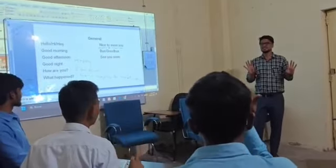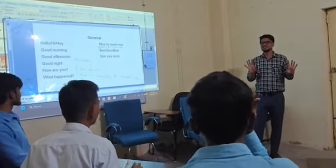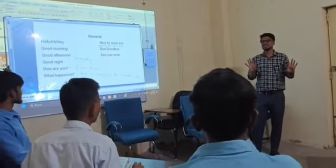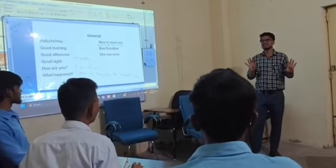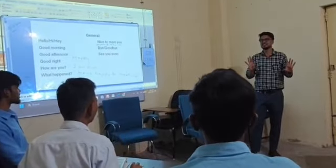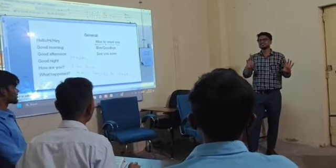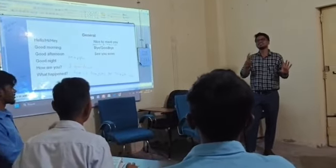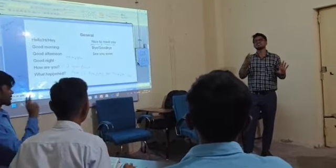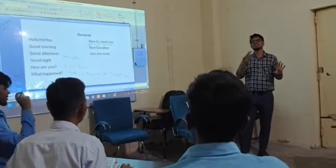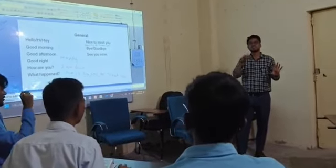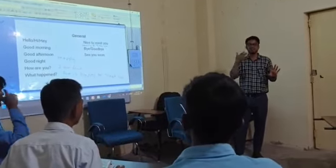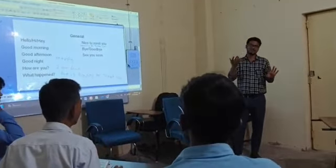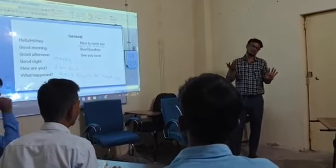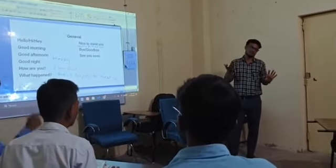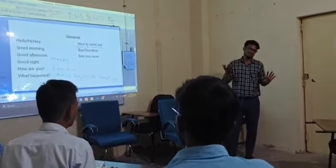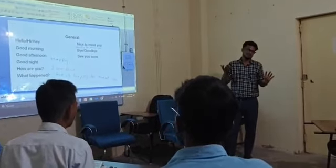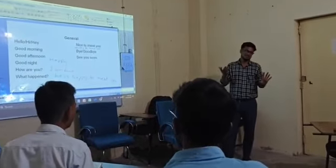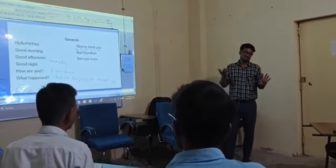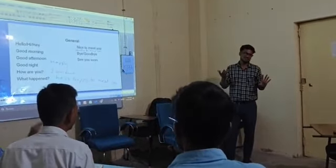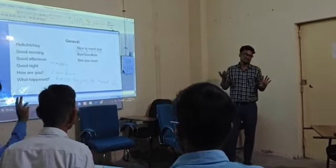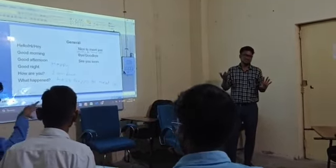ठीक है, जल्द ही मिलेंगे। ठीक है,